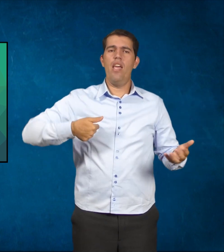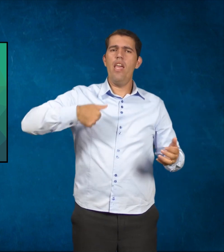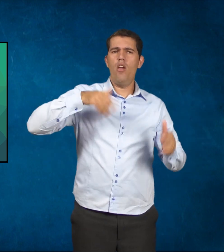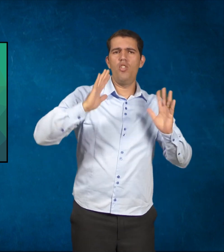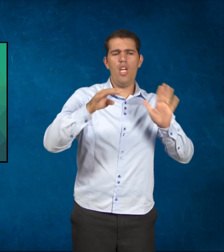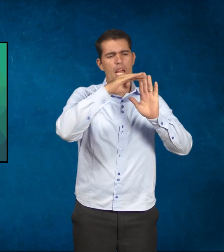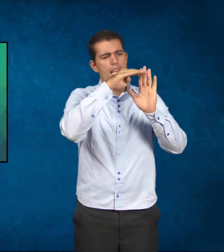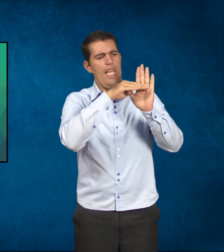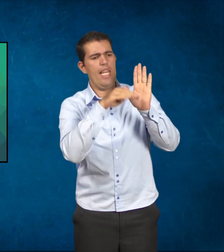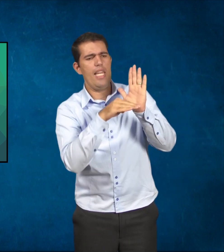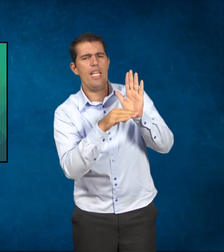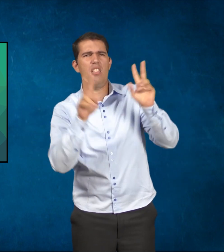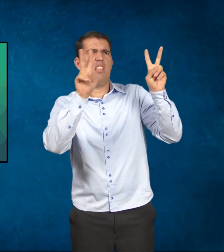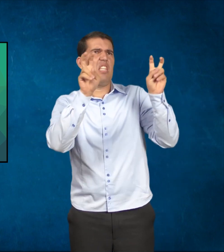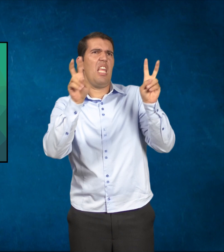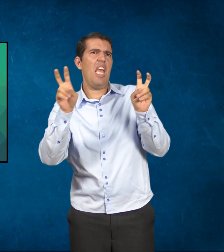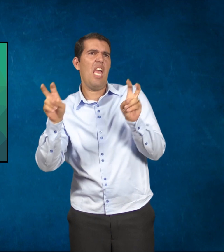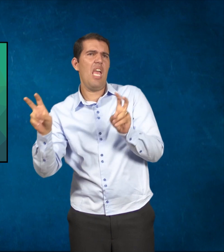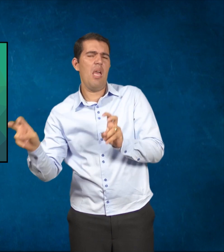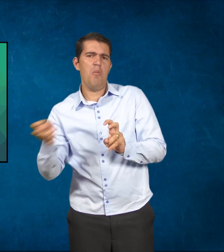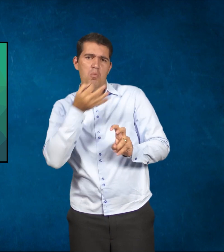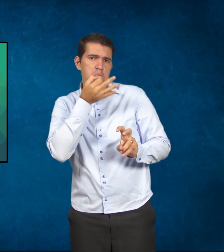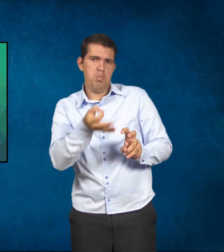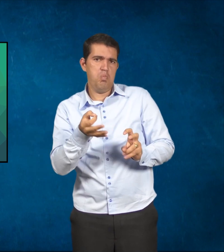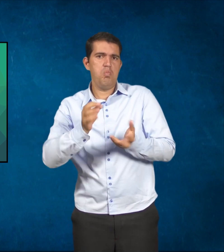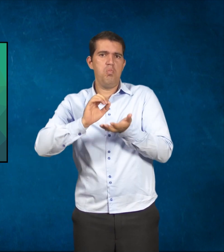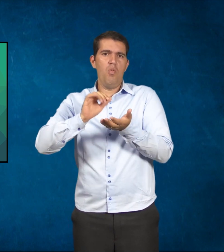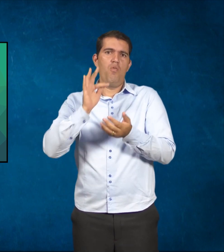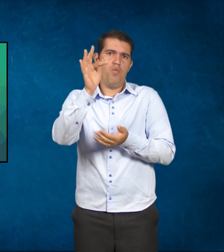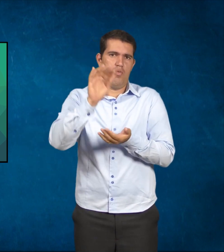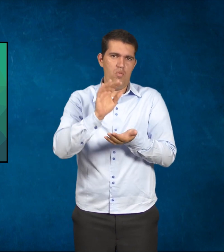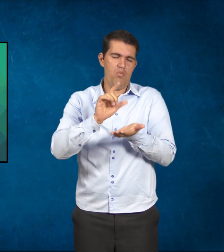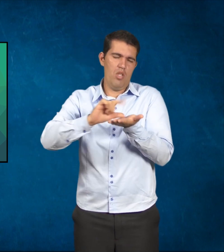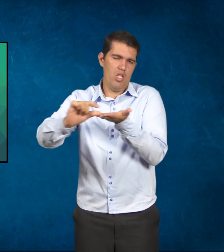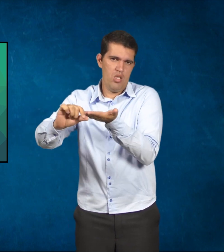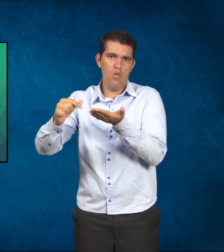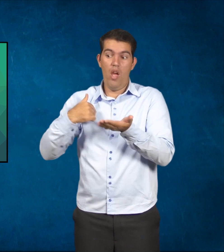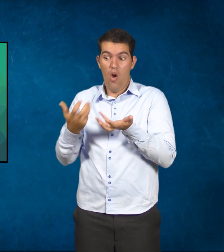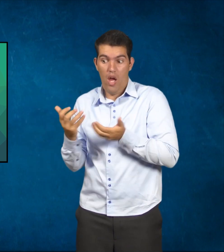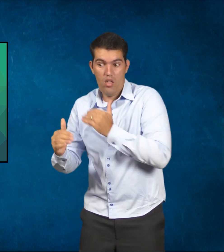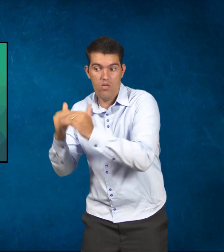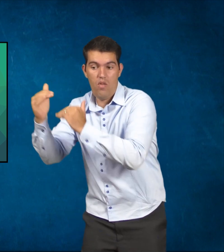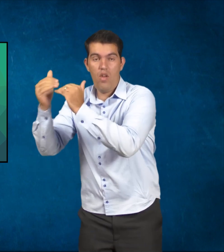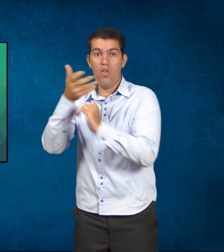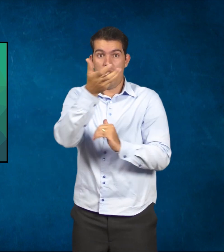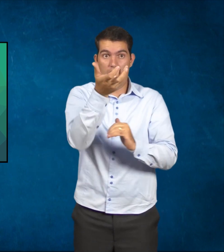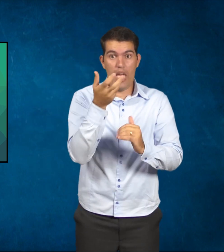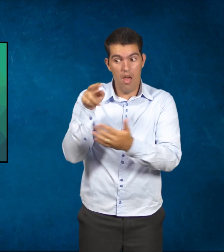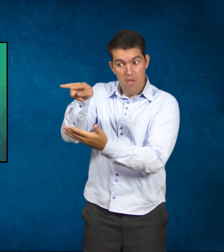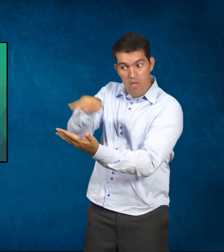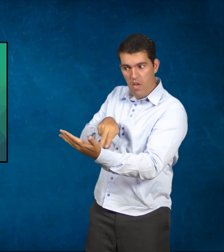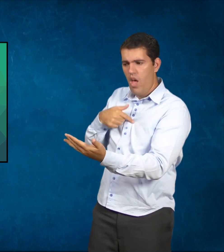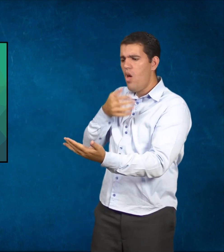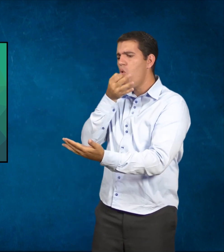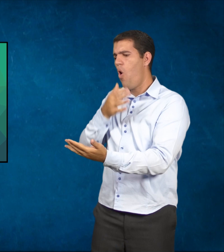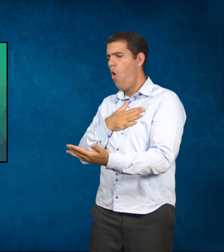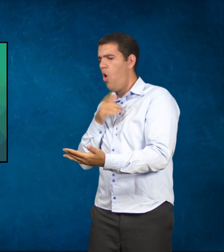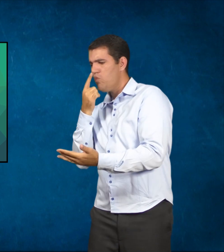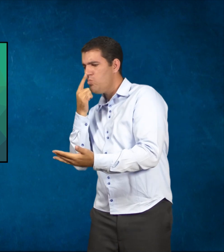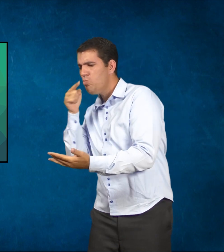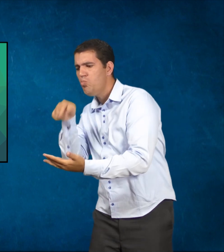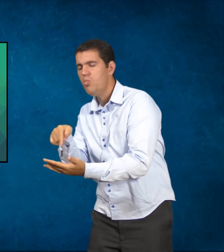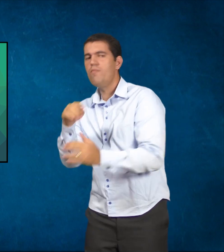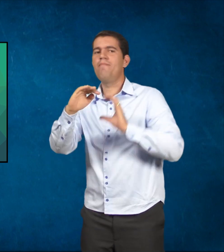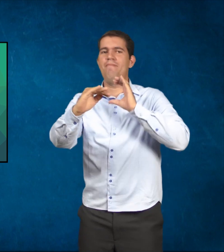uma lista de temas de trabalhos que eu tenho interesse em desenvolver. Caso queira conversar sobre algum deles, mande